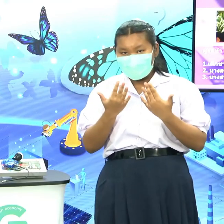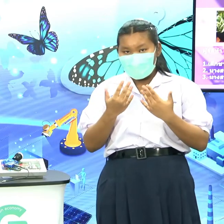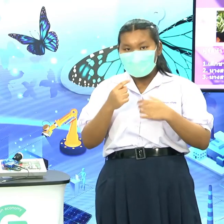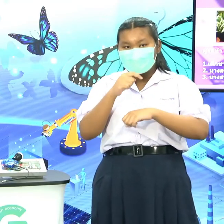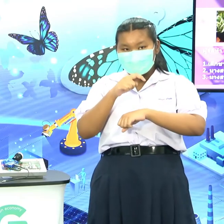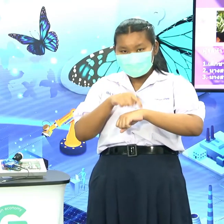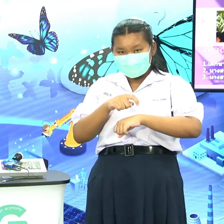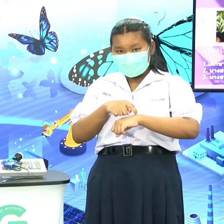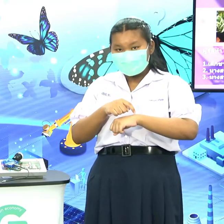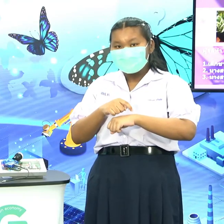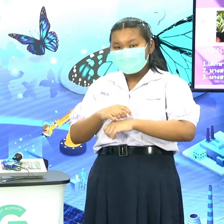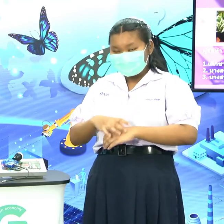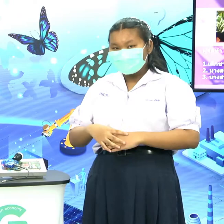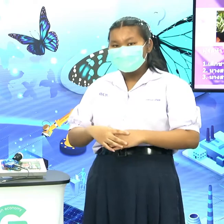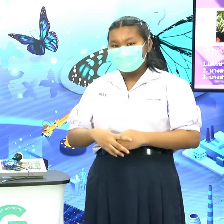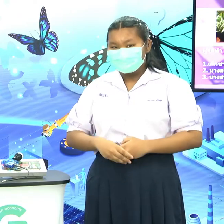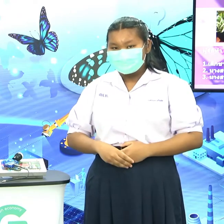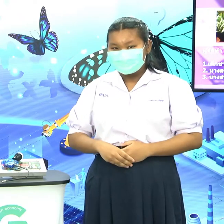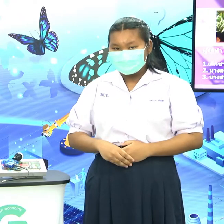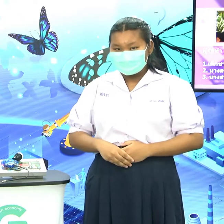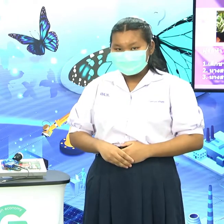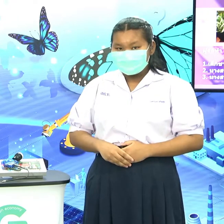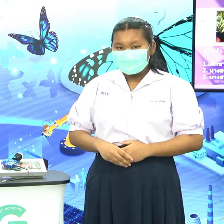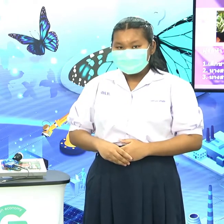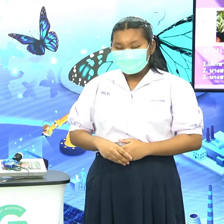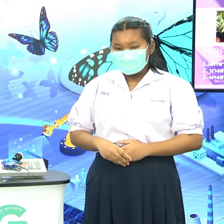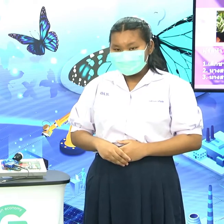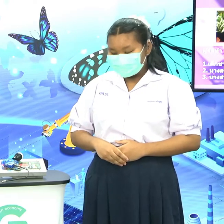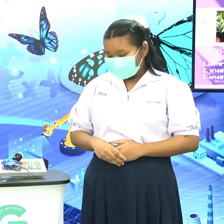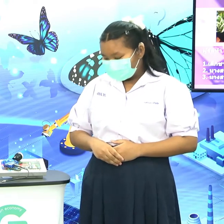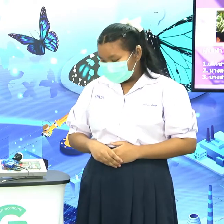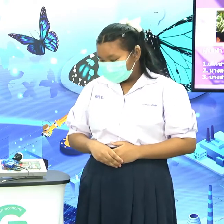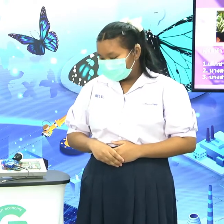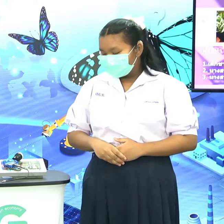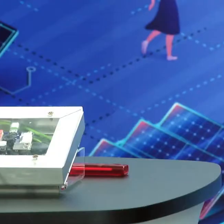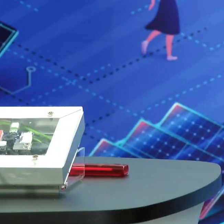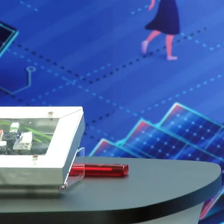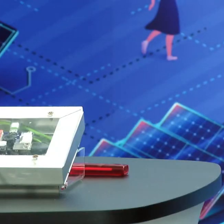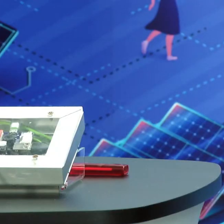เสียงแล้วก็เป็นสัญญาณแสงแล้วก็เป็นสัญญาณการสั่นค่ะ